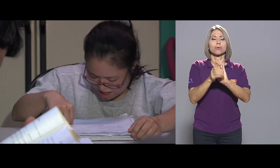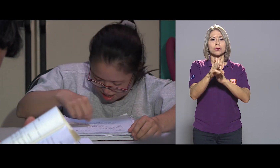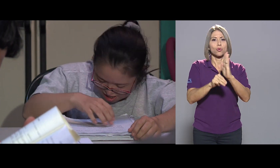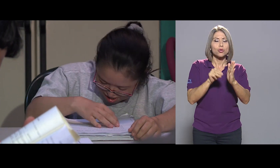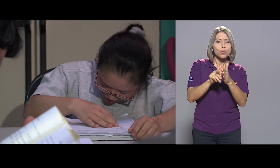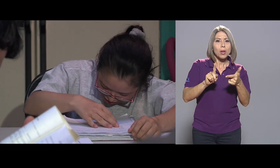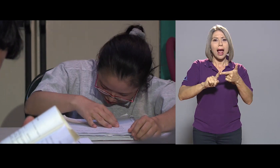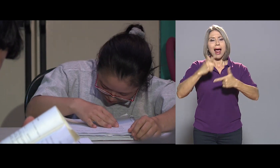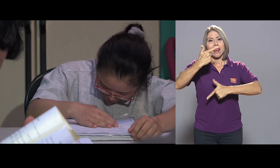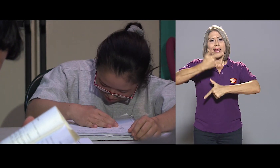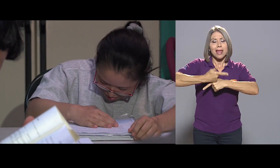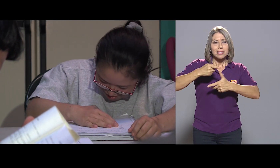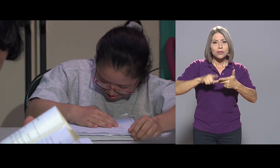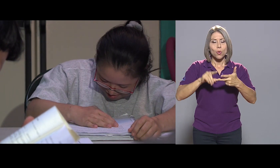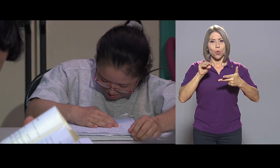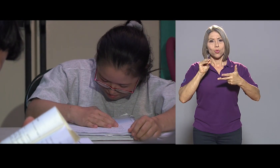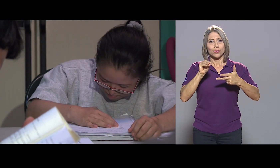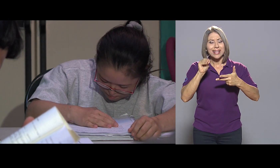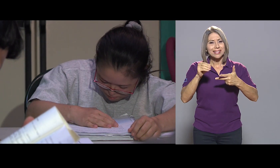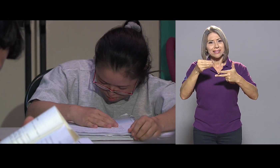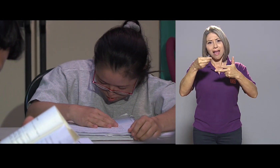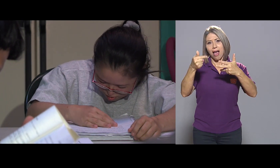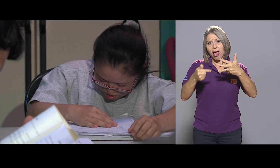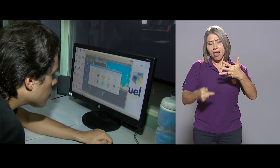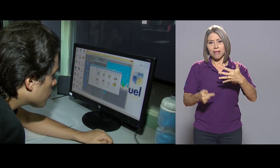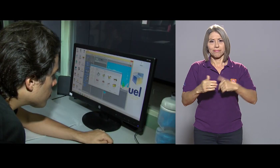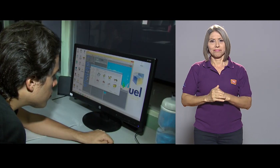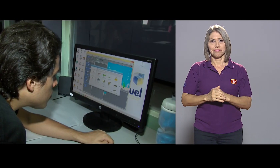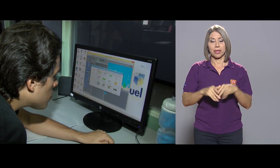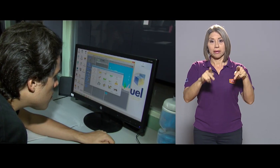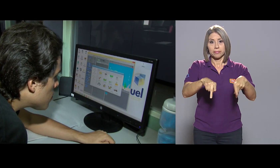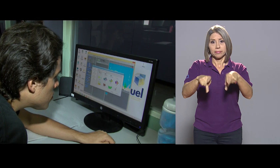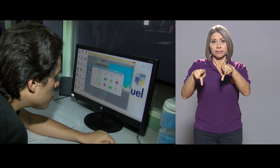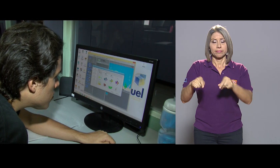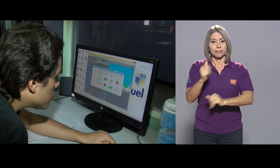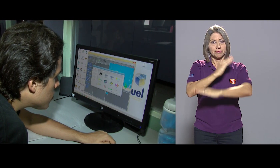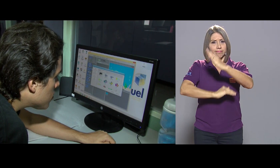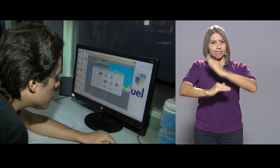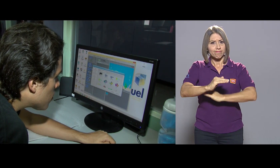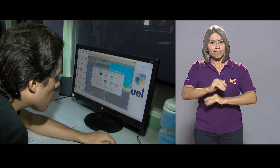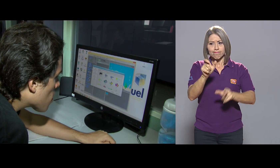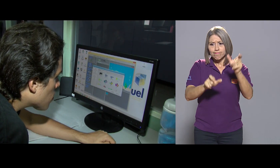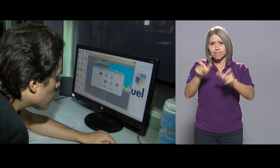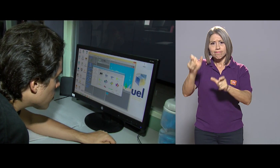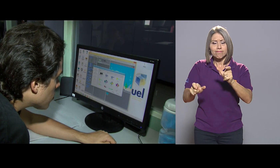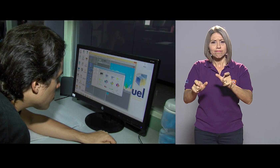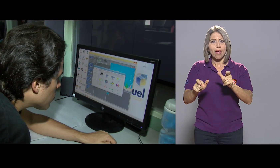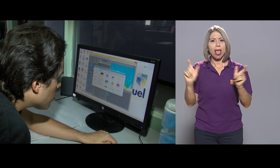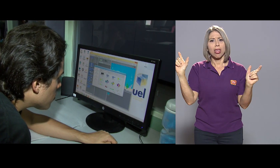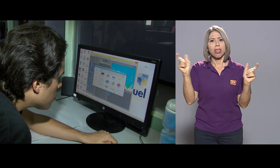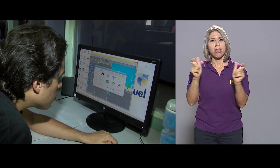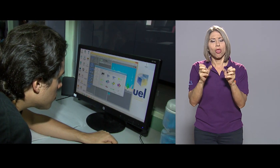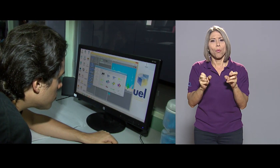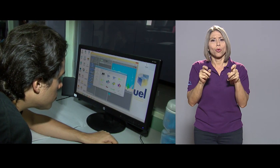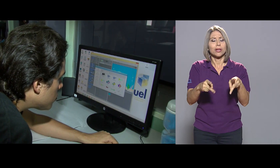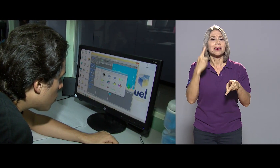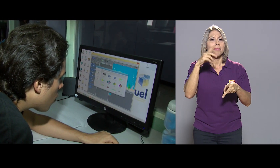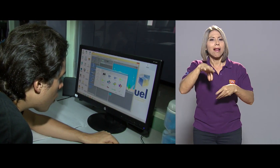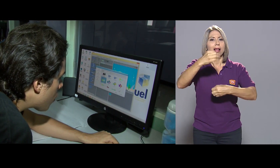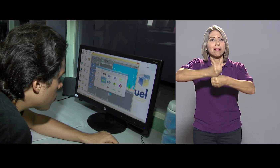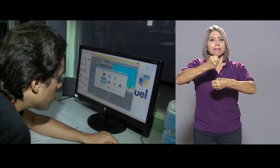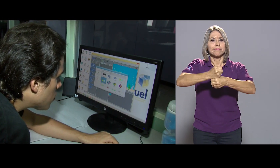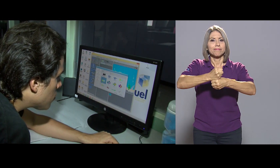curriculares, lesco, docencia, entre otras. Las personas con discapacidad tienen menos oportunidades de acceder a un